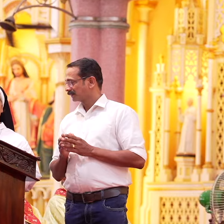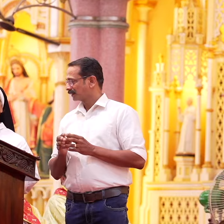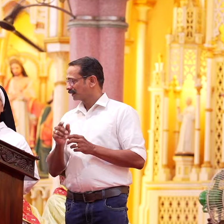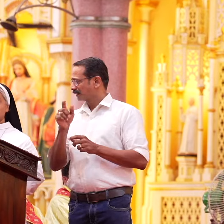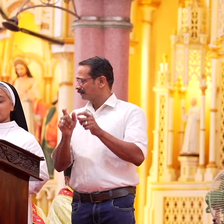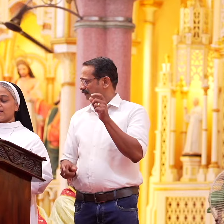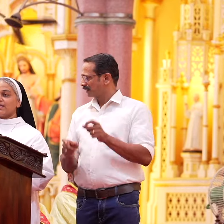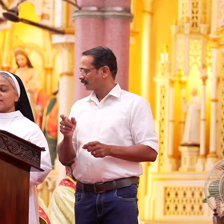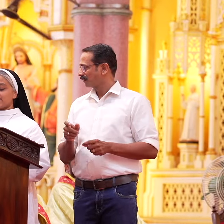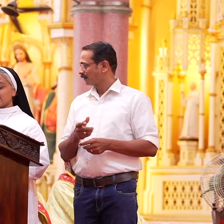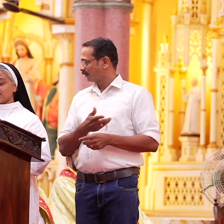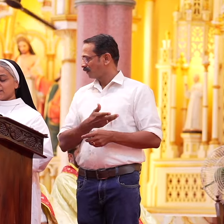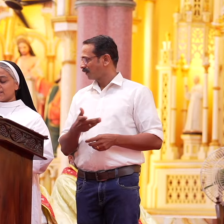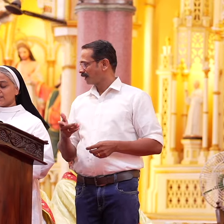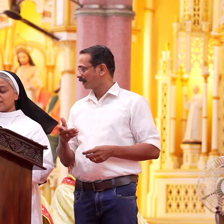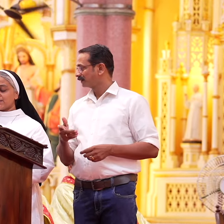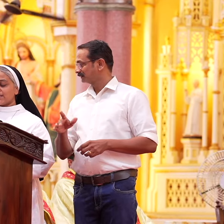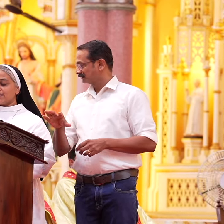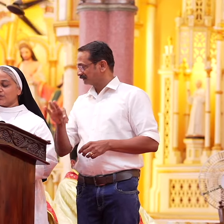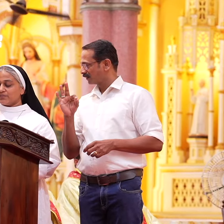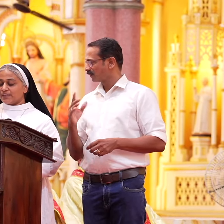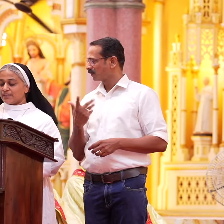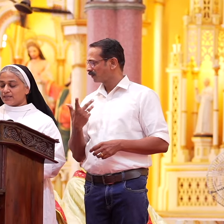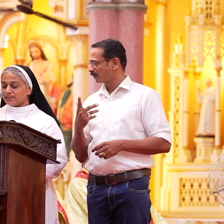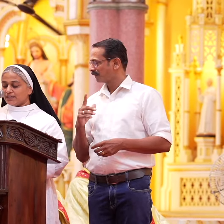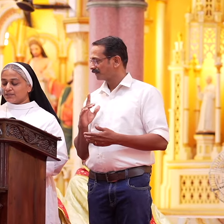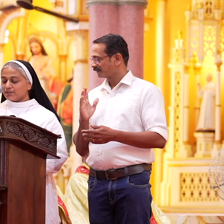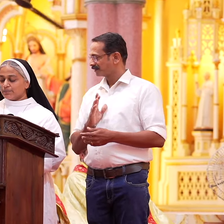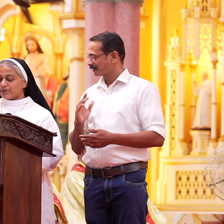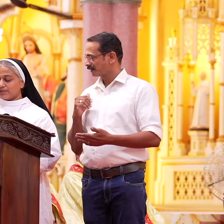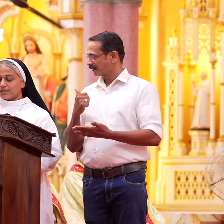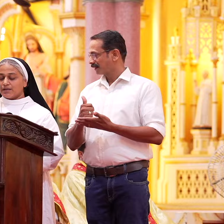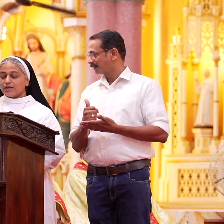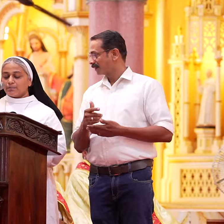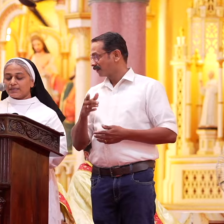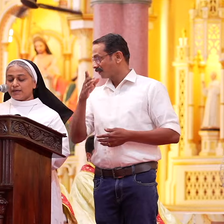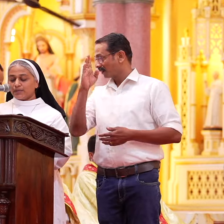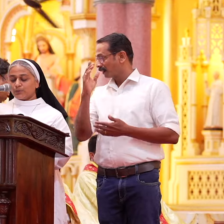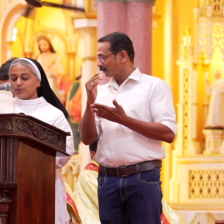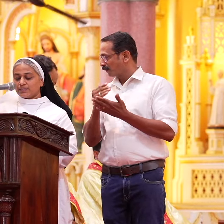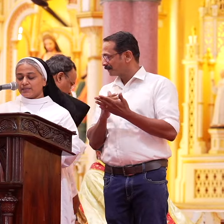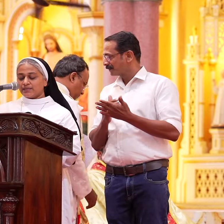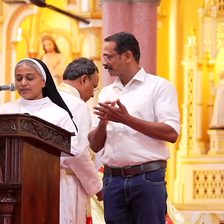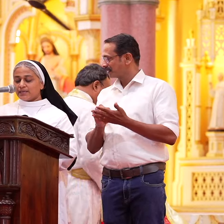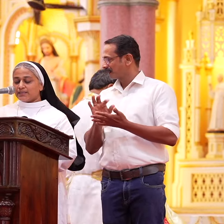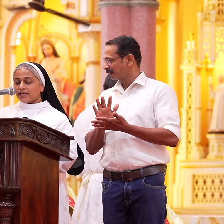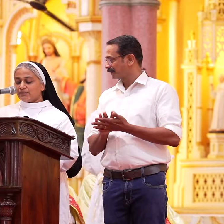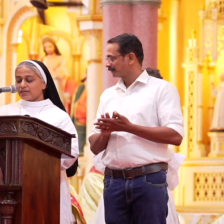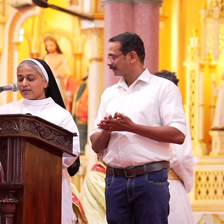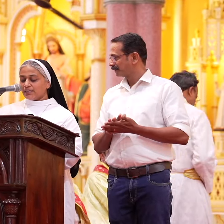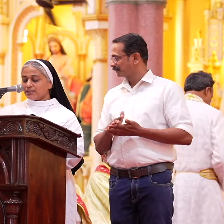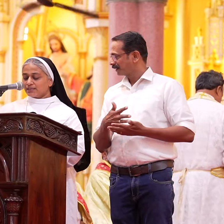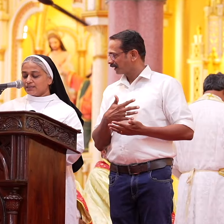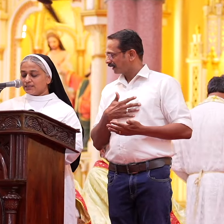കർത്താവേ. ജനങ്ങളിൽ നിന്ന് ജനങ്ങൾക്ക് വേണ്ടി തിരഞ്ഞെടുക്കപ്പെടുന്ന പ്രധാന പുരോഹിതൻ